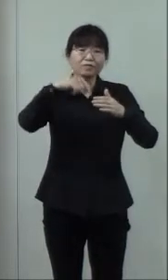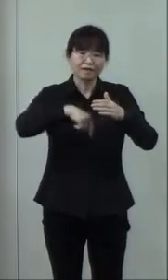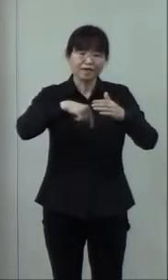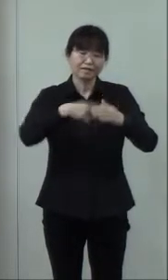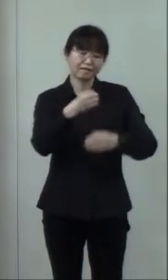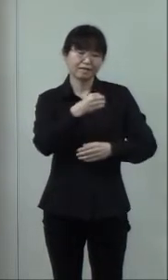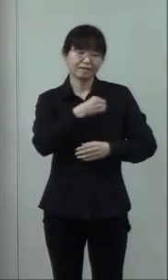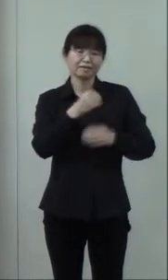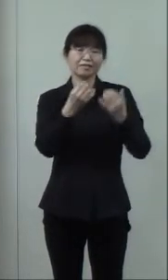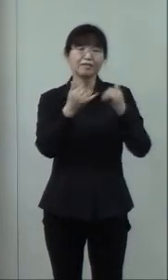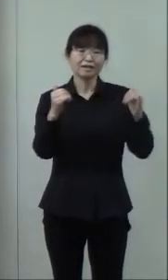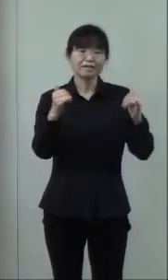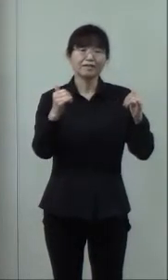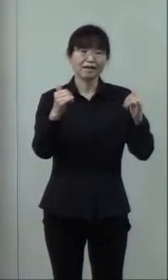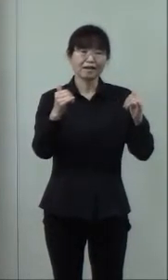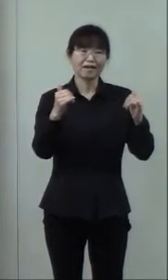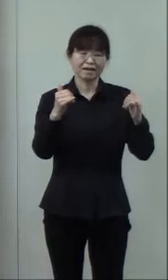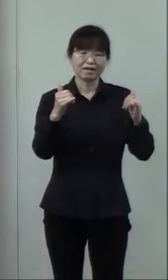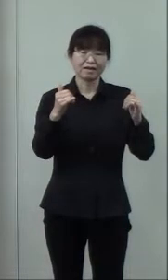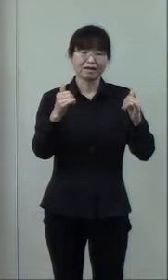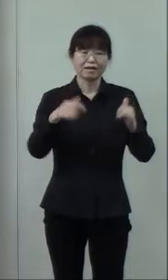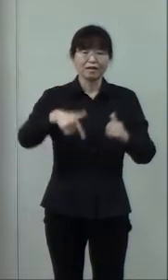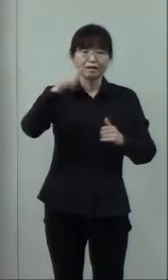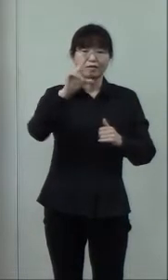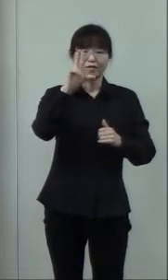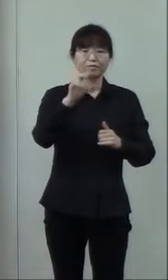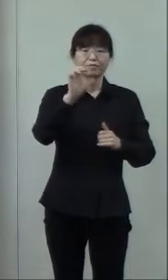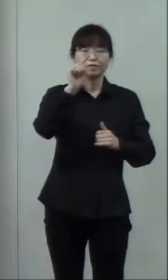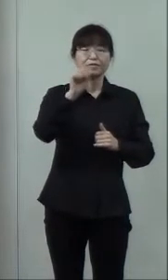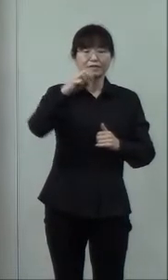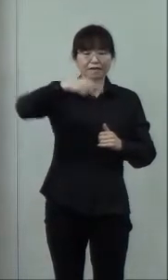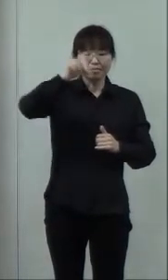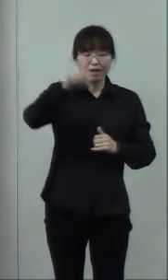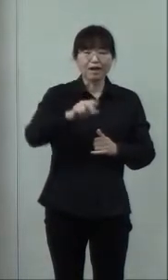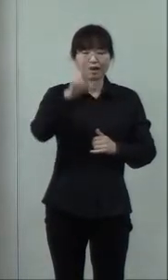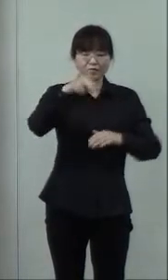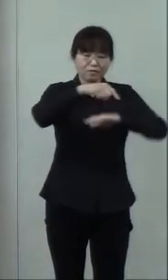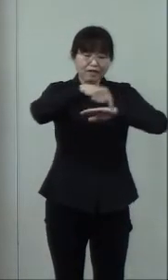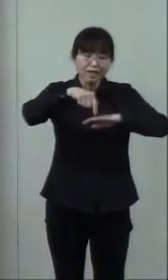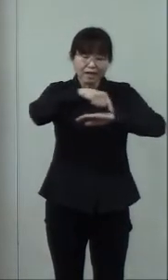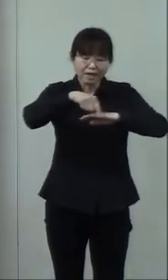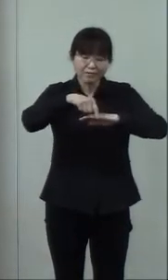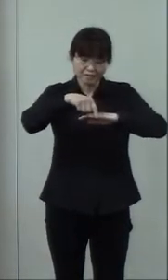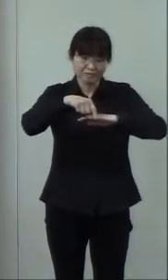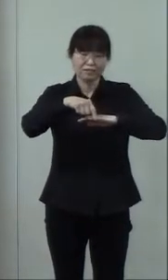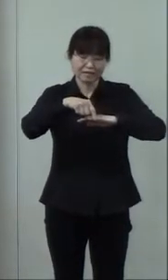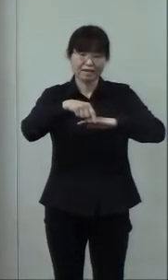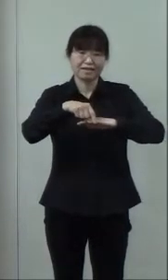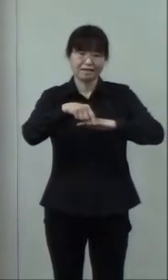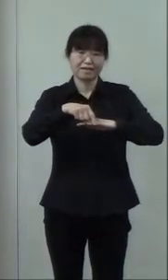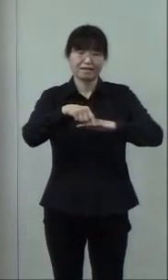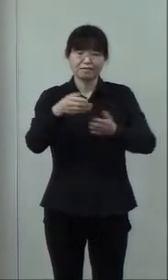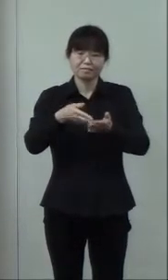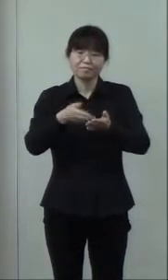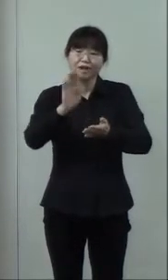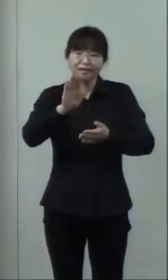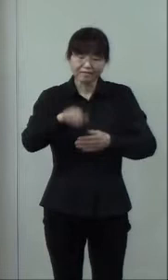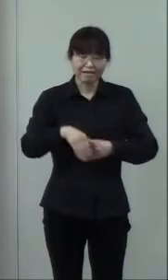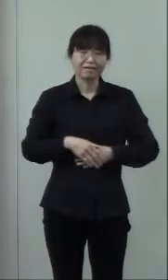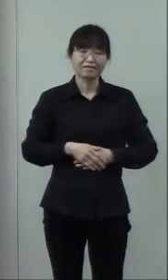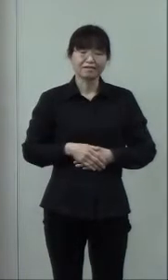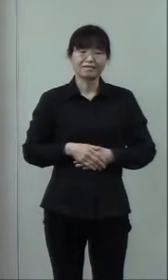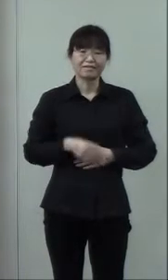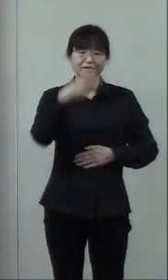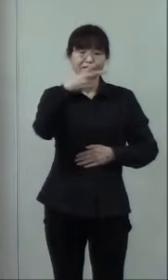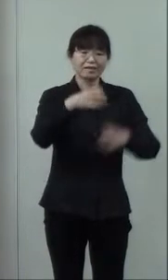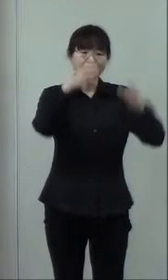がプルサマル計画についてちょっと指摘されてまして、それでプルサマル計画、2号